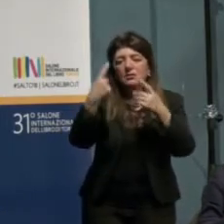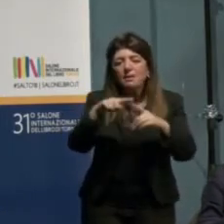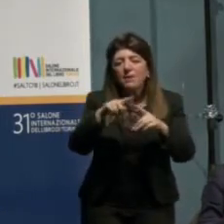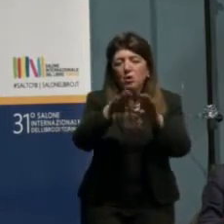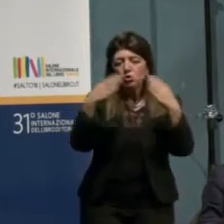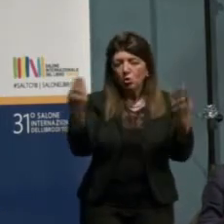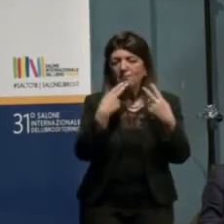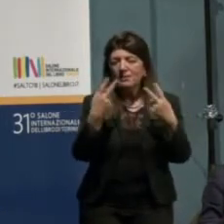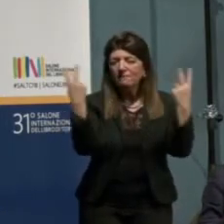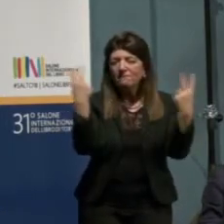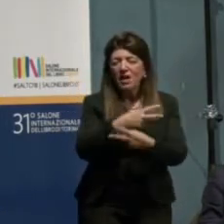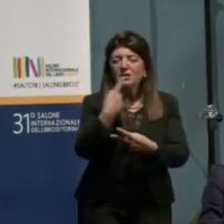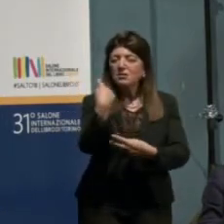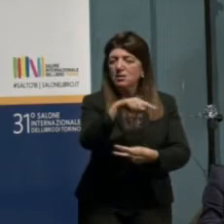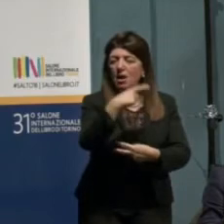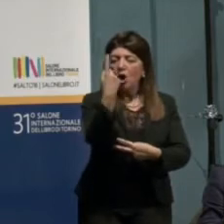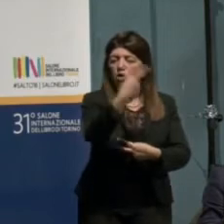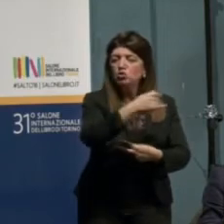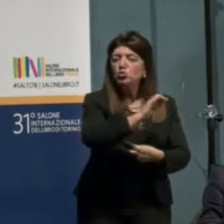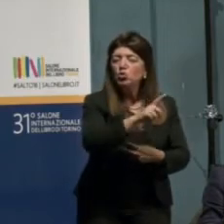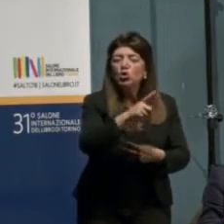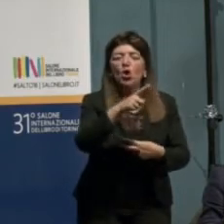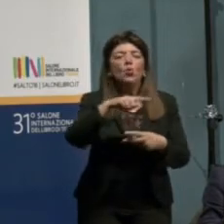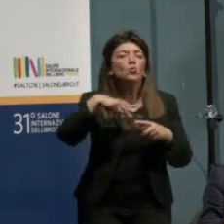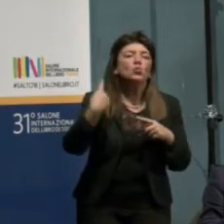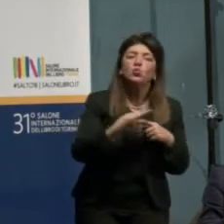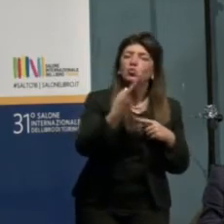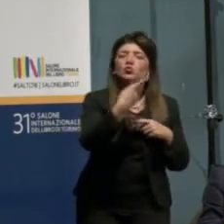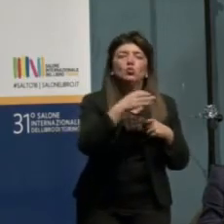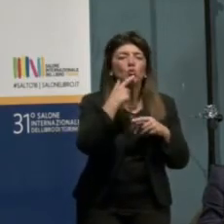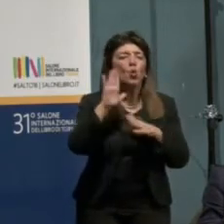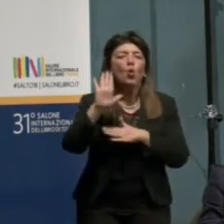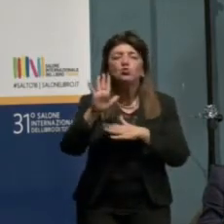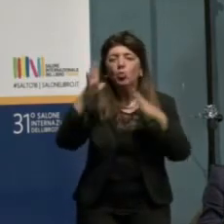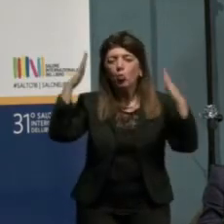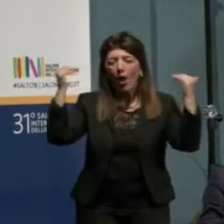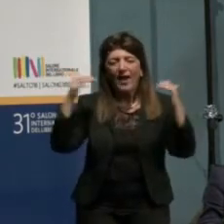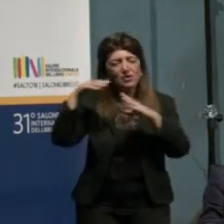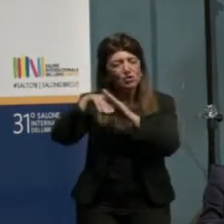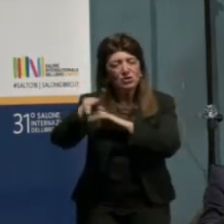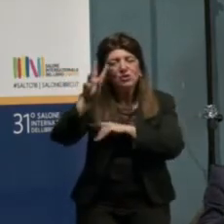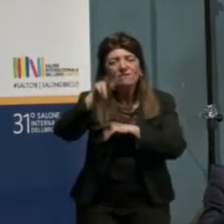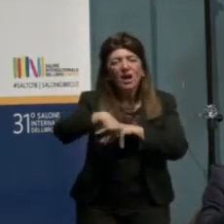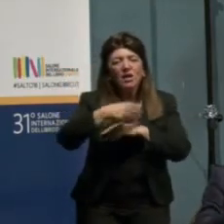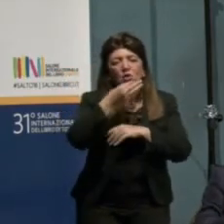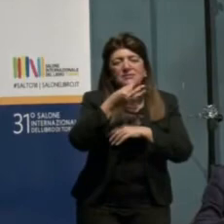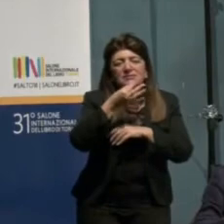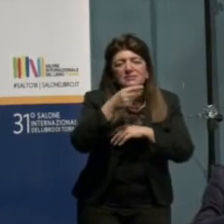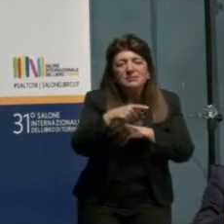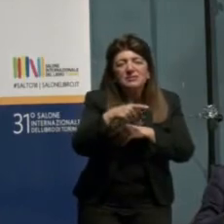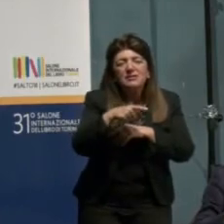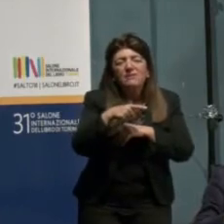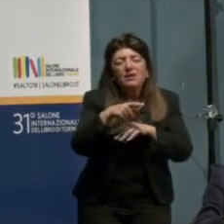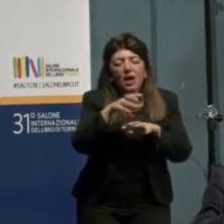come diciamo sempre per tutti i giorni e le giulie di gitto significa aver sempre davanti la mappa di di tutto il